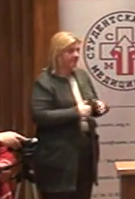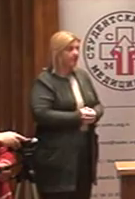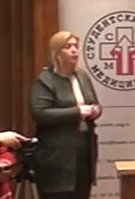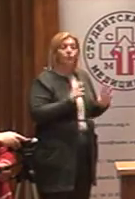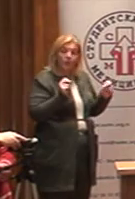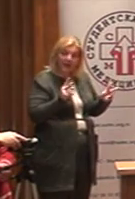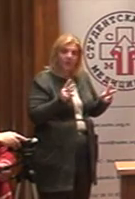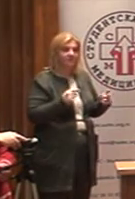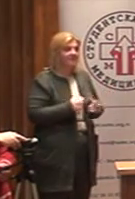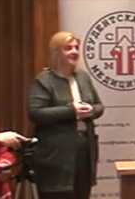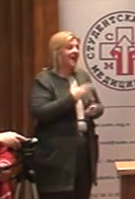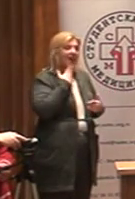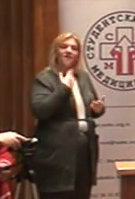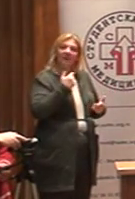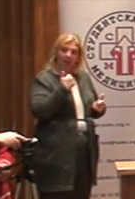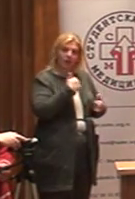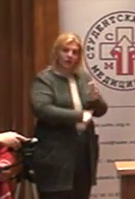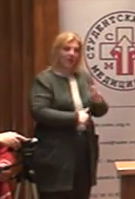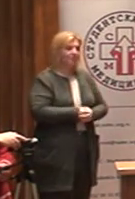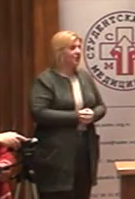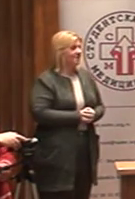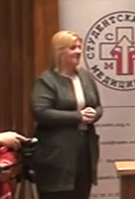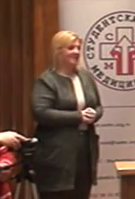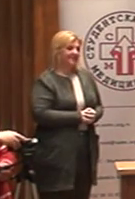U redu. Hvala. Još jednom hvala puno svima.